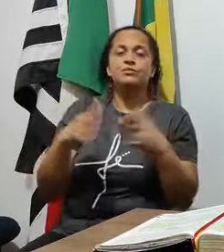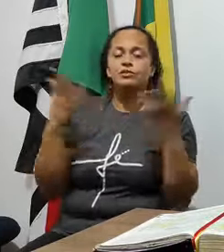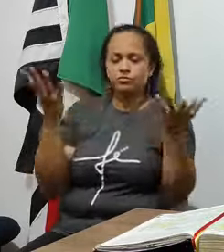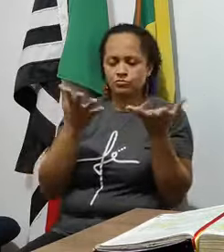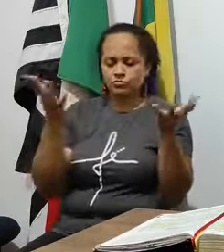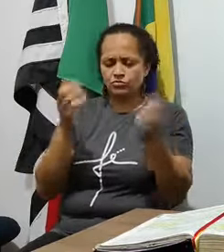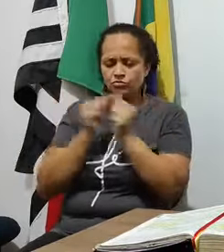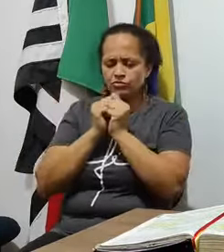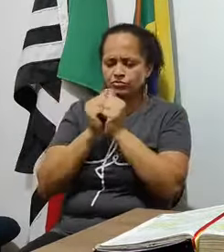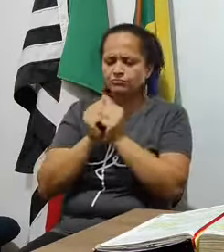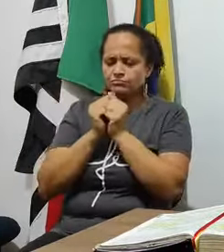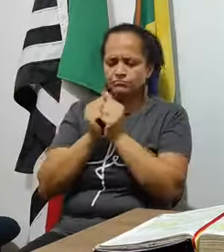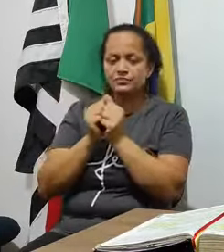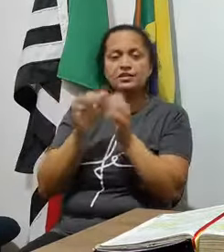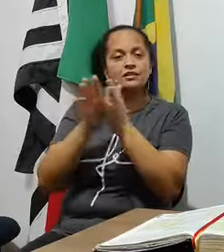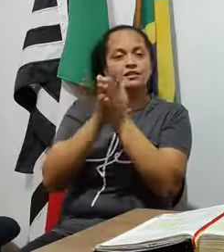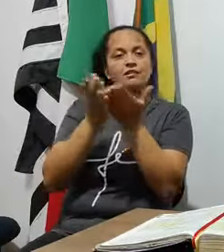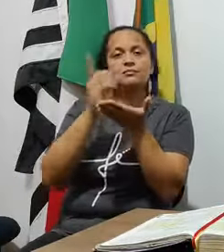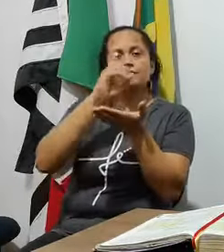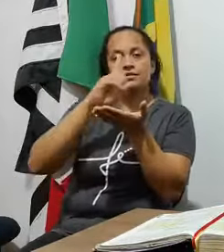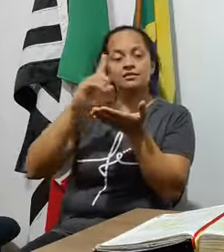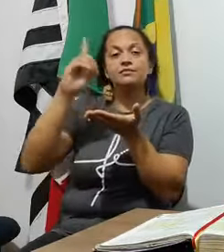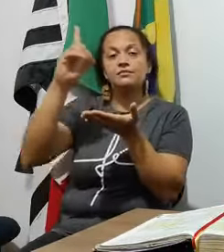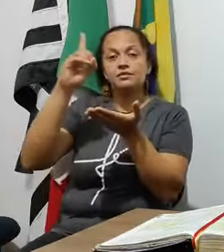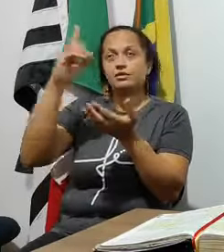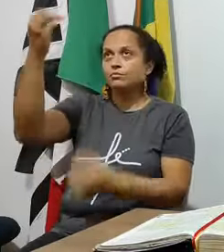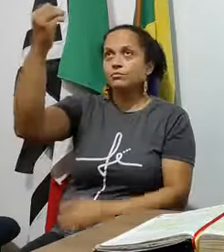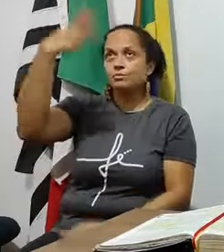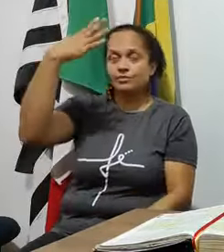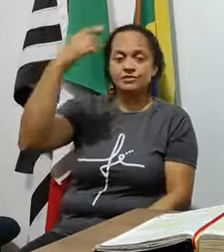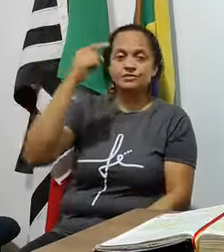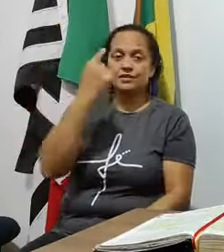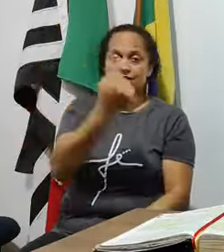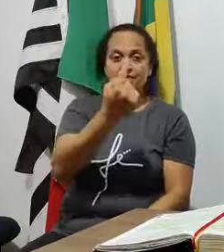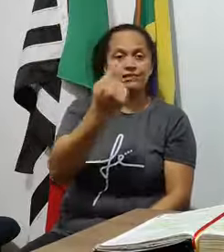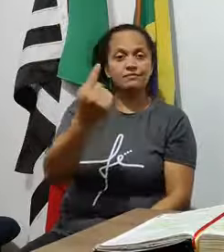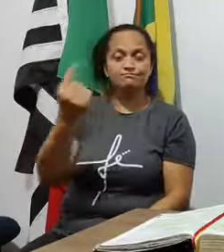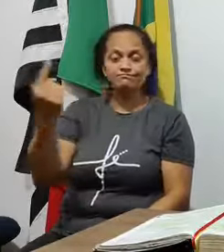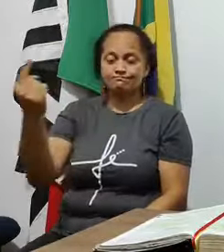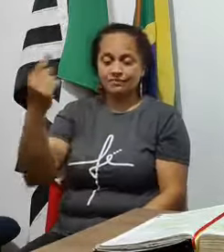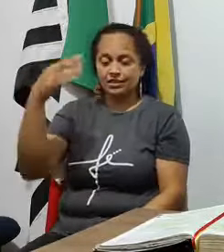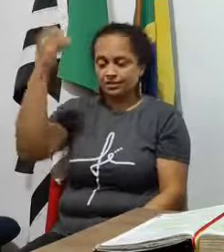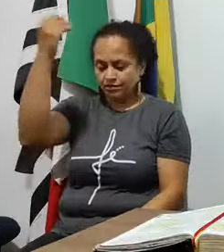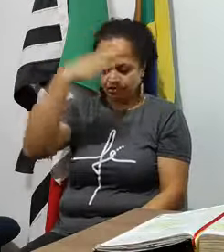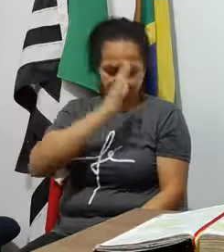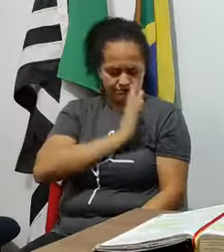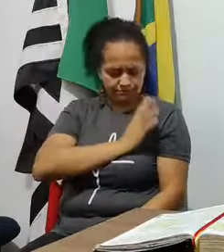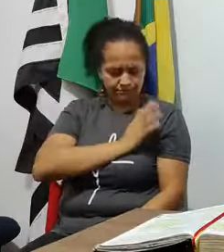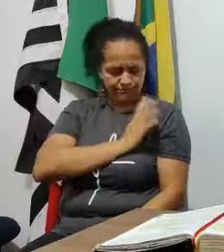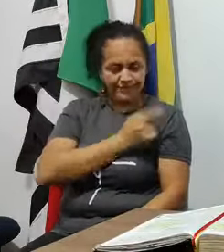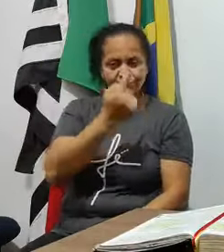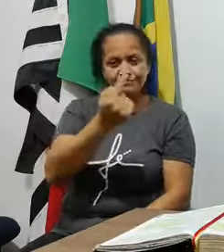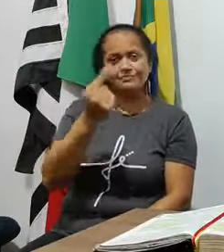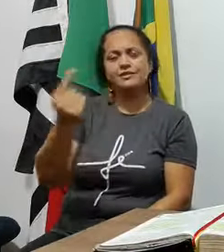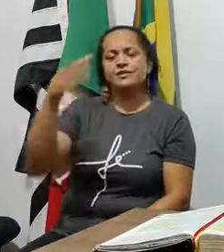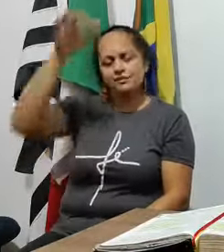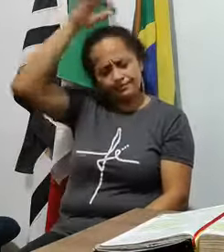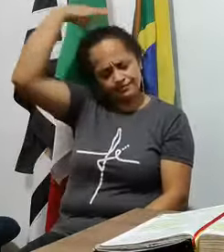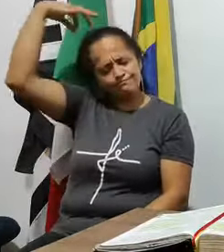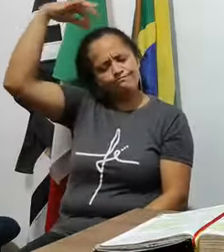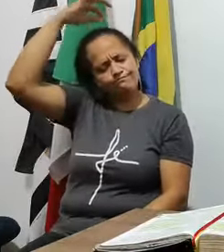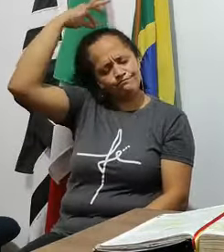juntos, que a tua palavra seja revelada a cada coração. Espírito Santo, me dê sabedoria, me